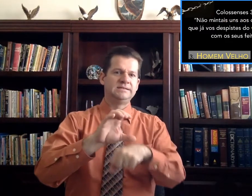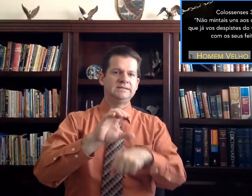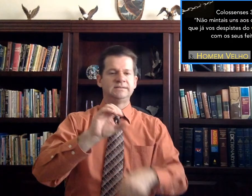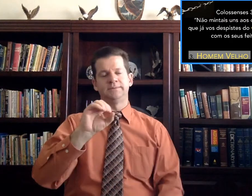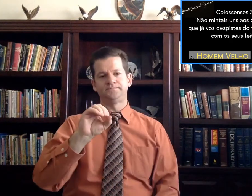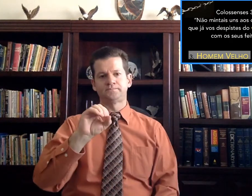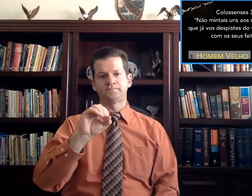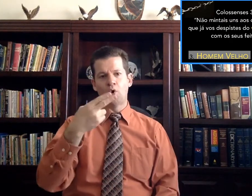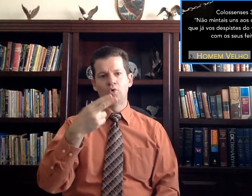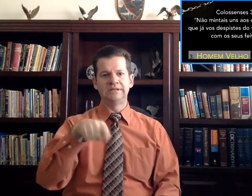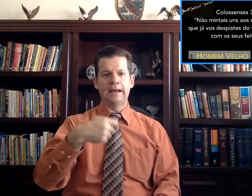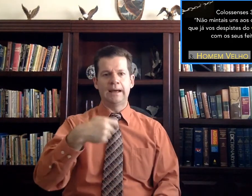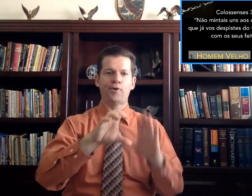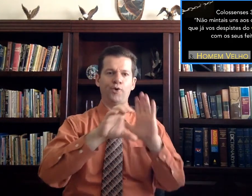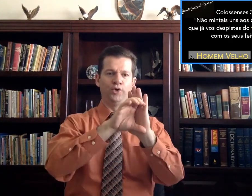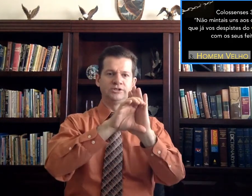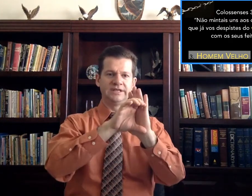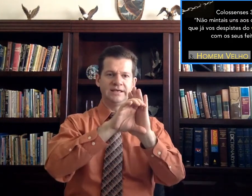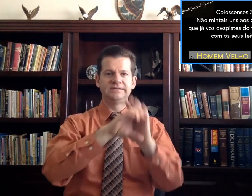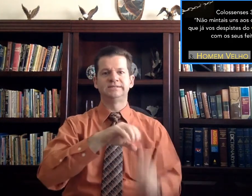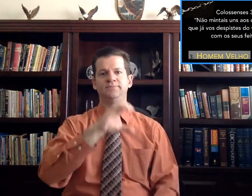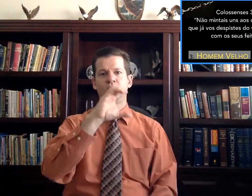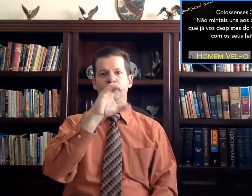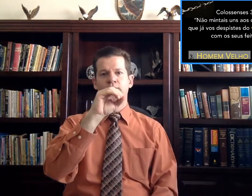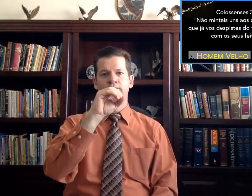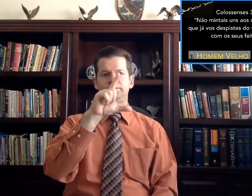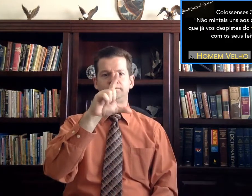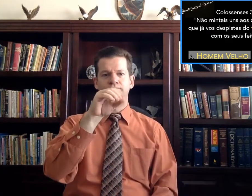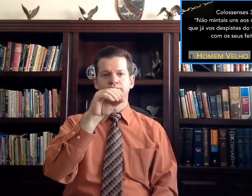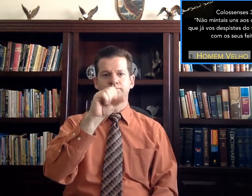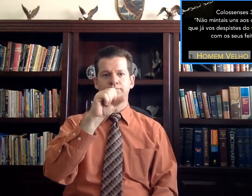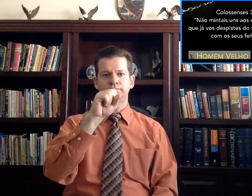Colossenses, ou sinal Colossenses,